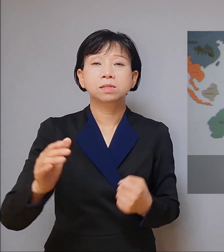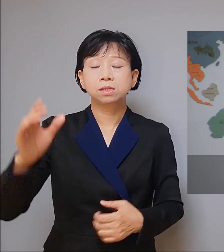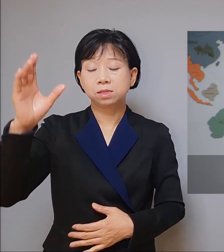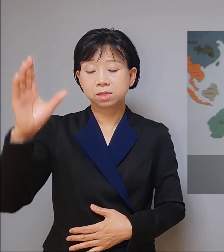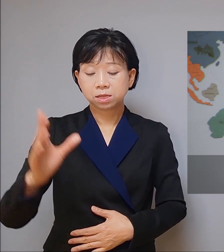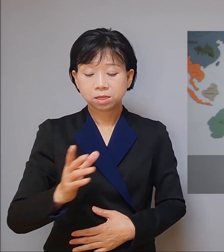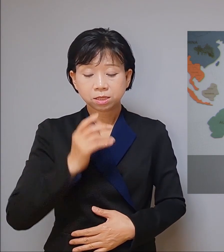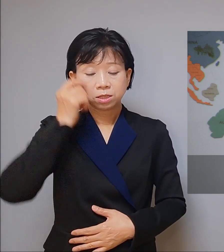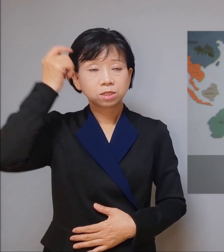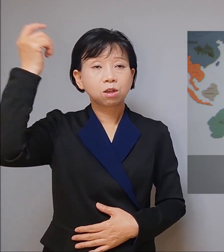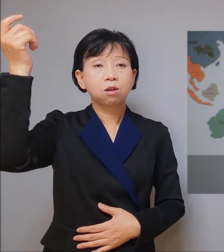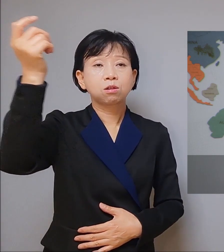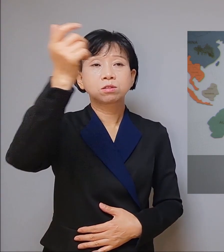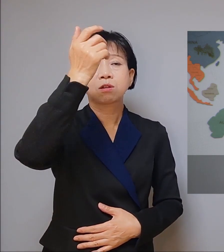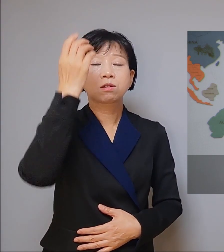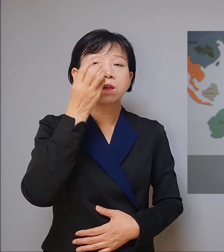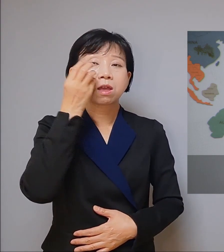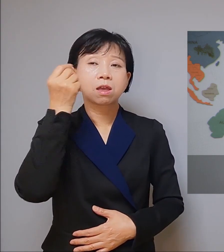마르니